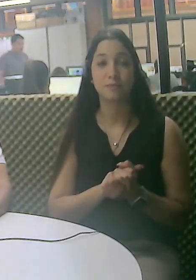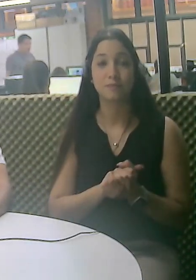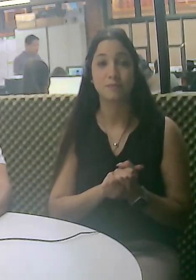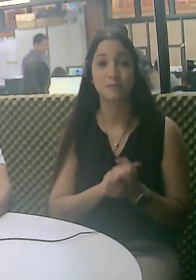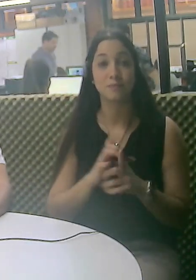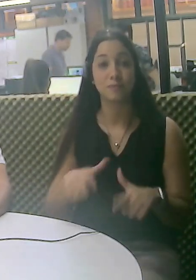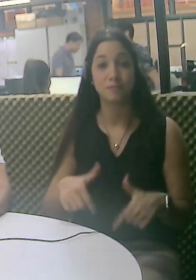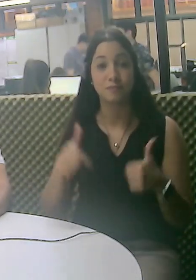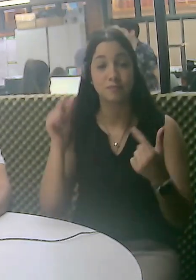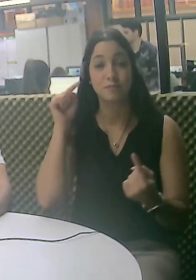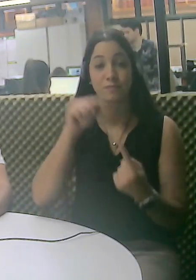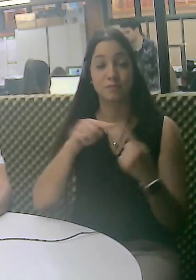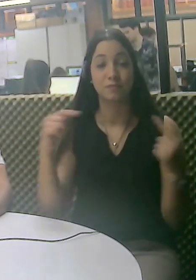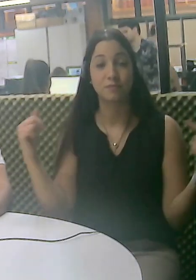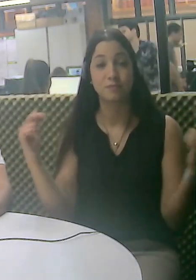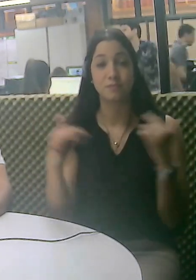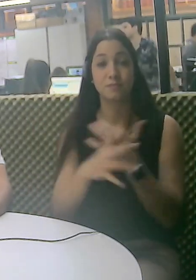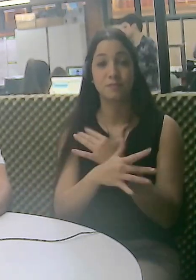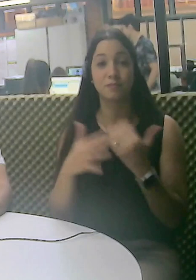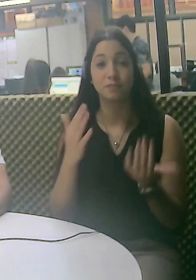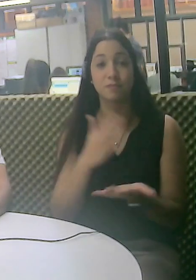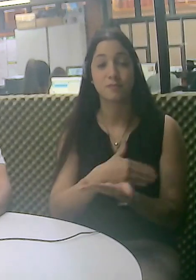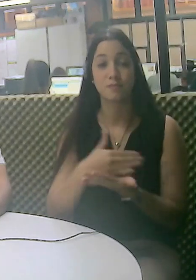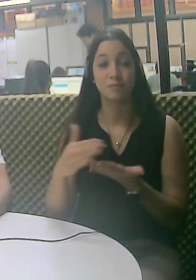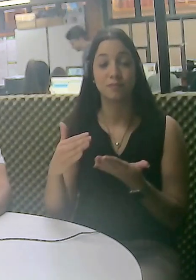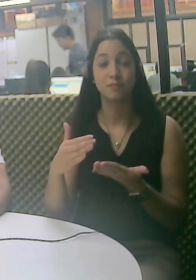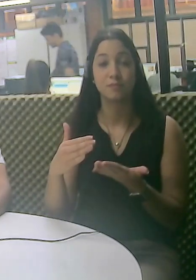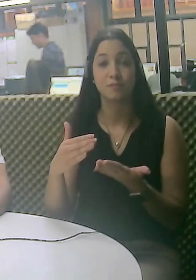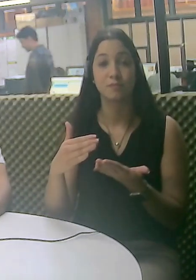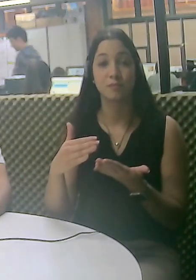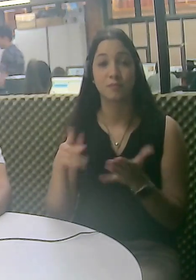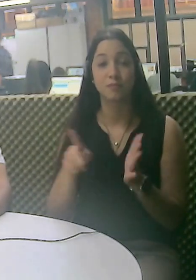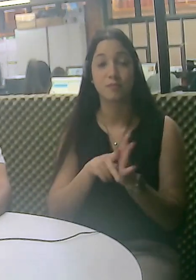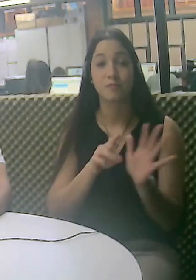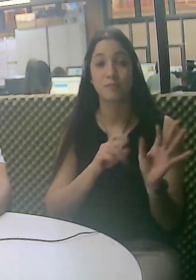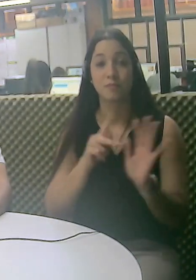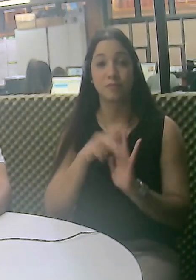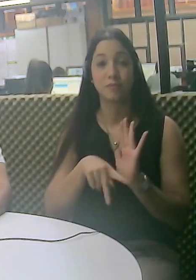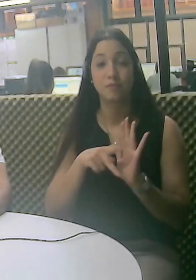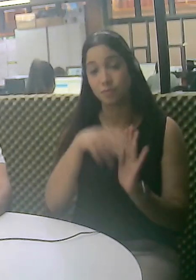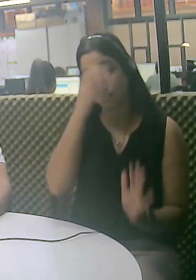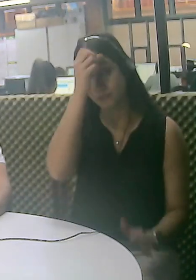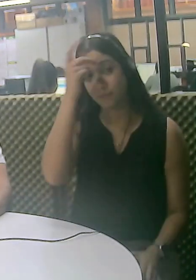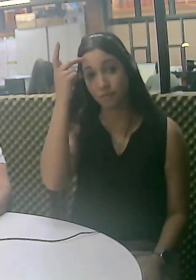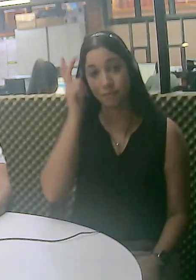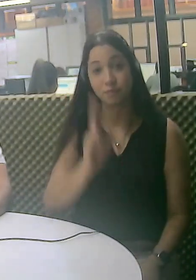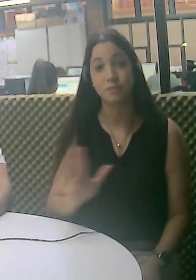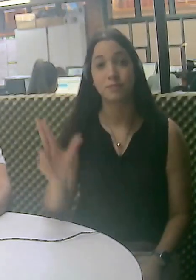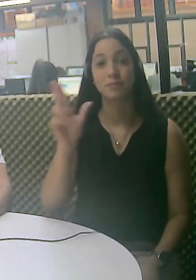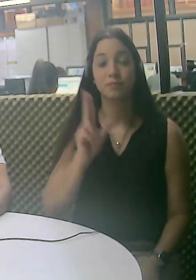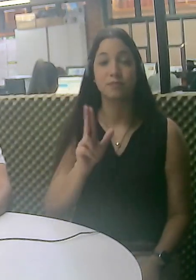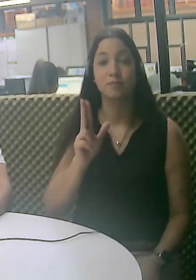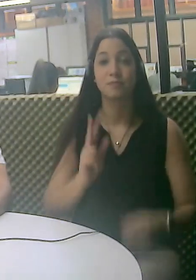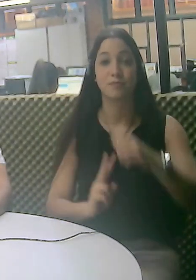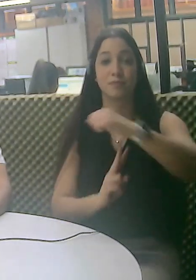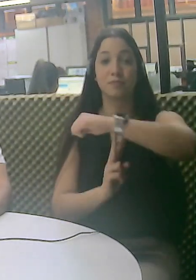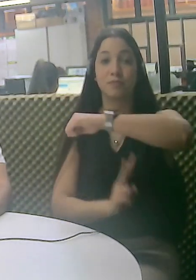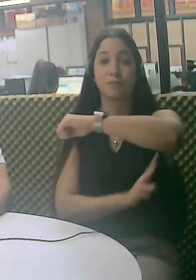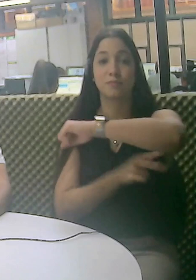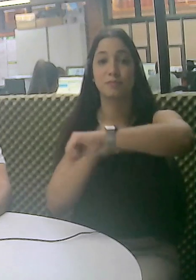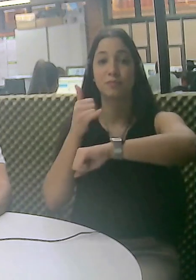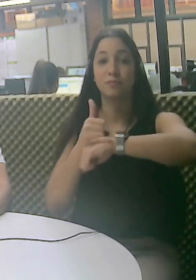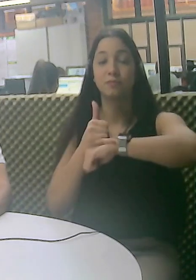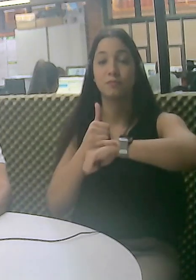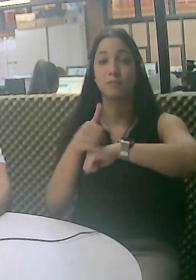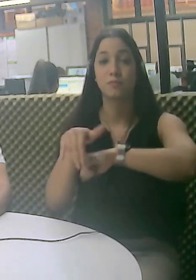uma ação em prol da mobilidade urbana começou a ser executada por meio do projeto da Prefeitura de Uberlândia. A passarela metálica,